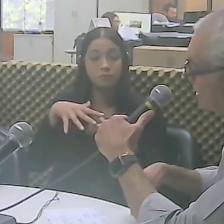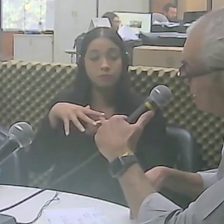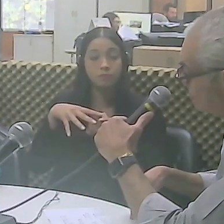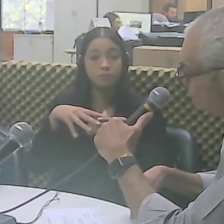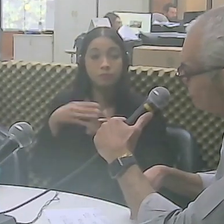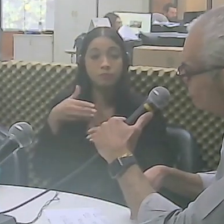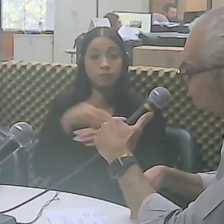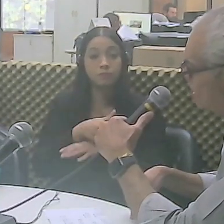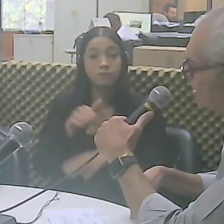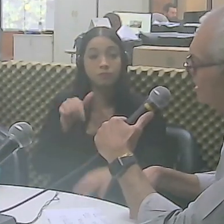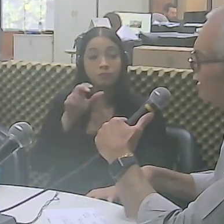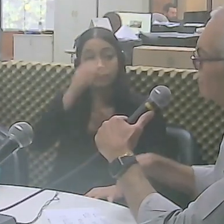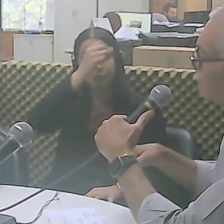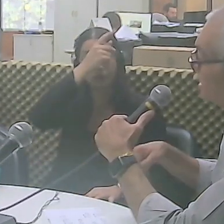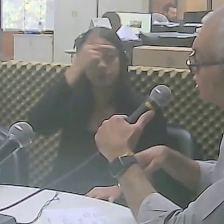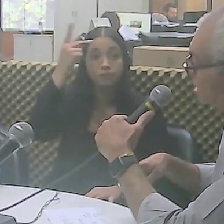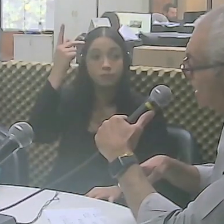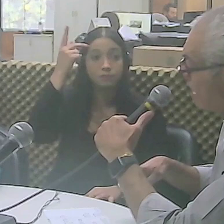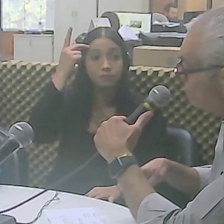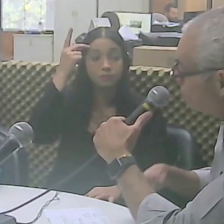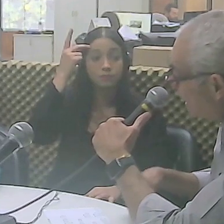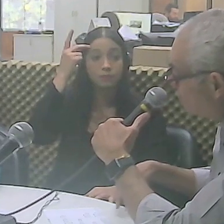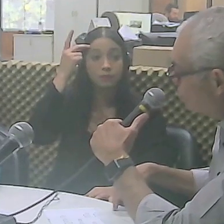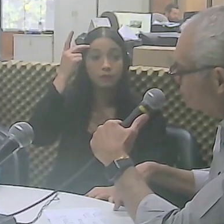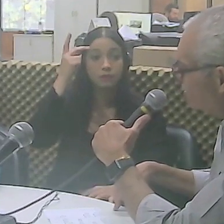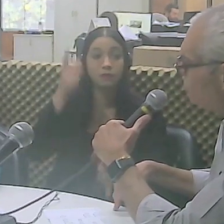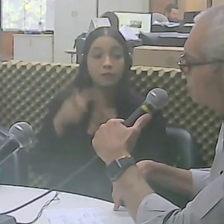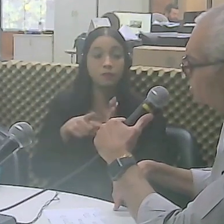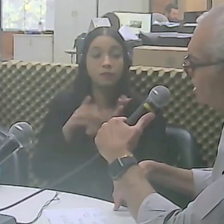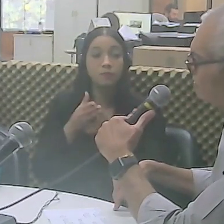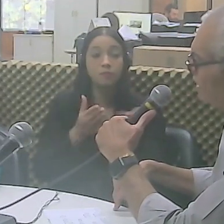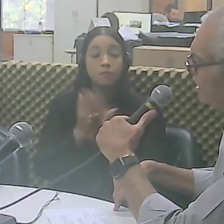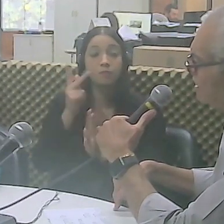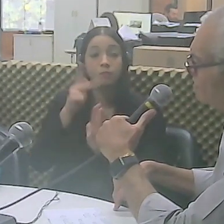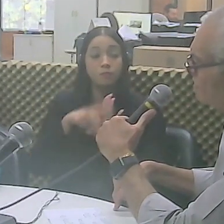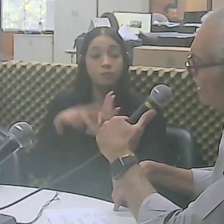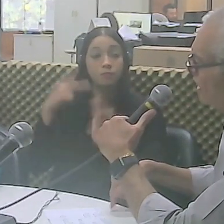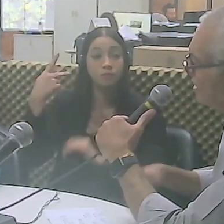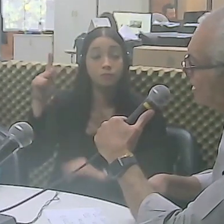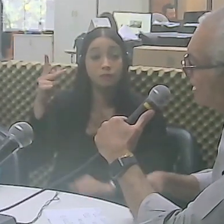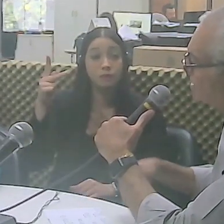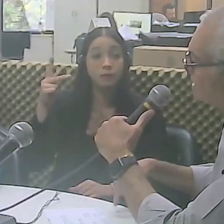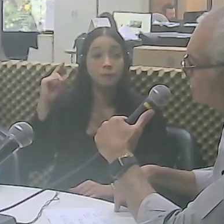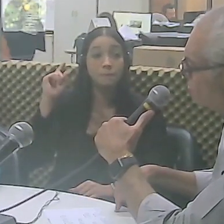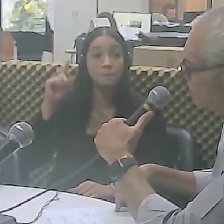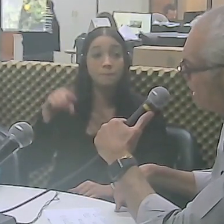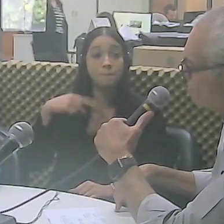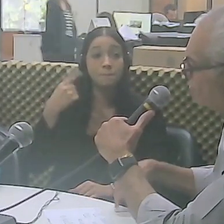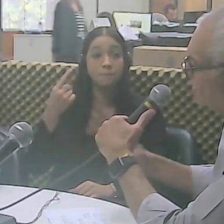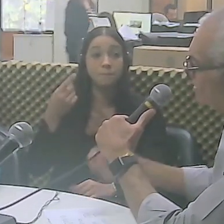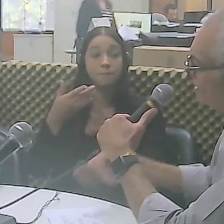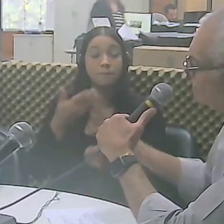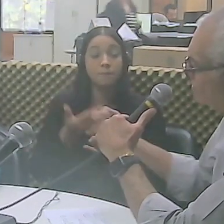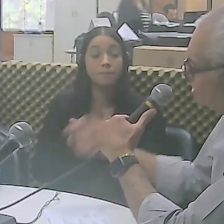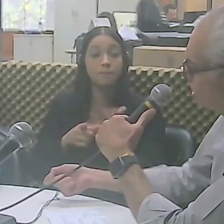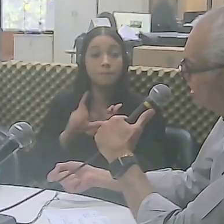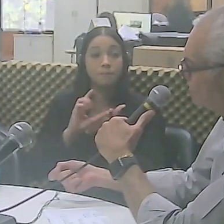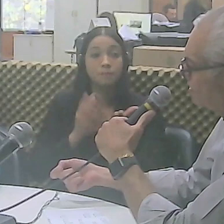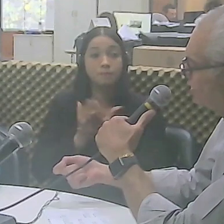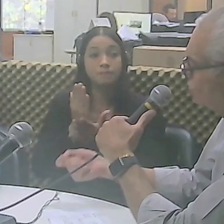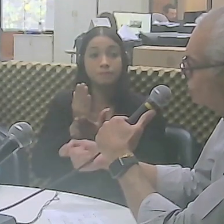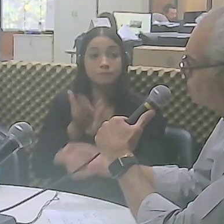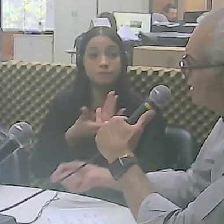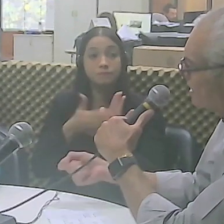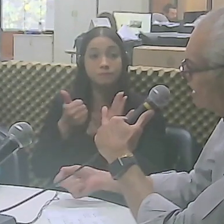entrada aqui na prefeitura para a gente pré-aprovar o projeto dele. E, em sendo pré-aprovado, ele tira